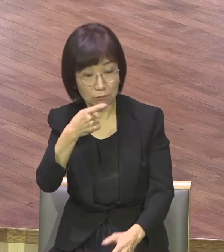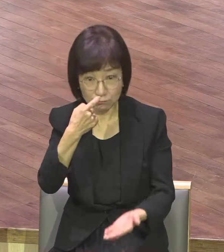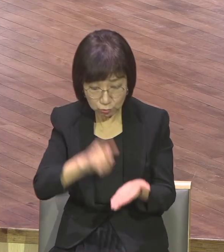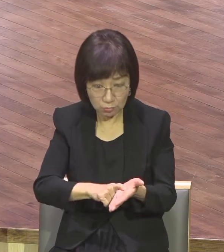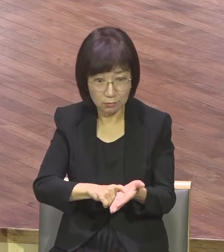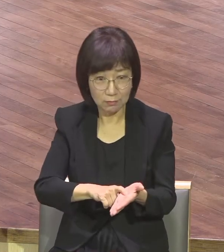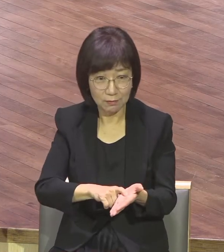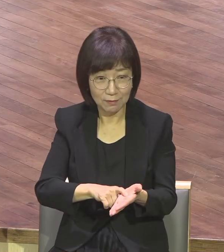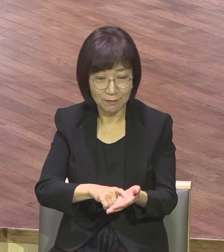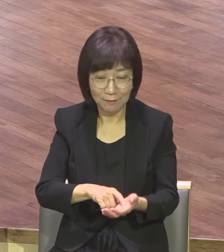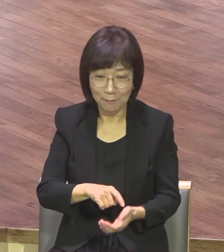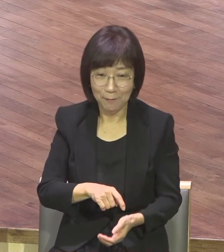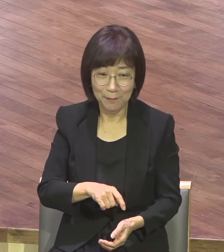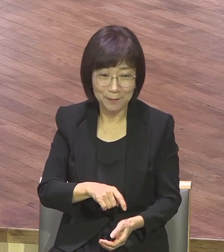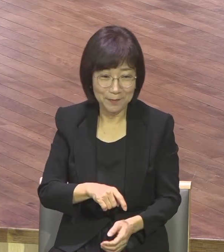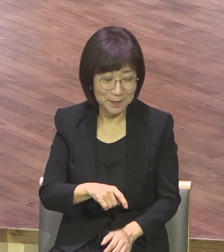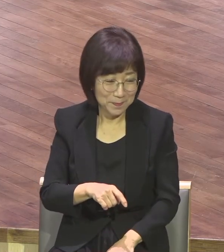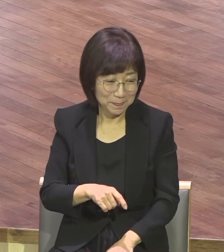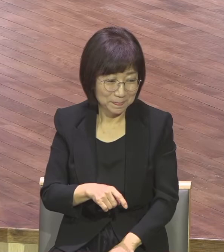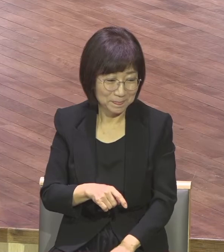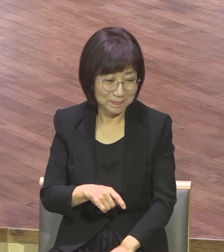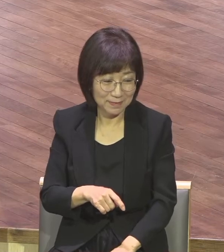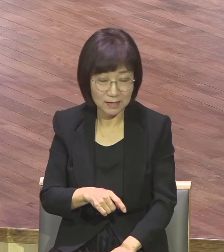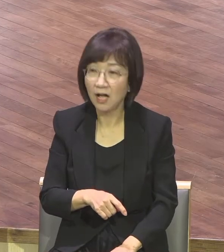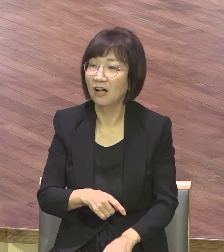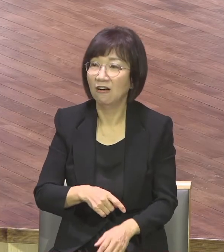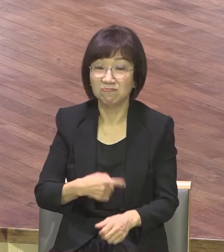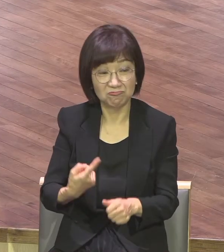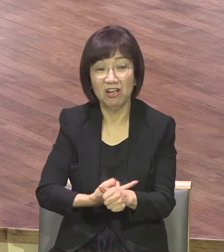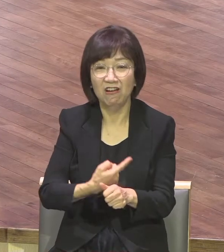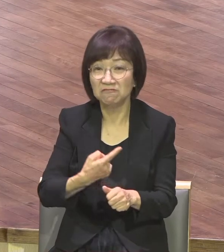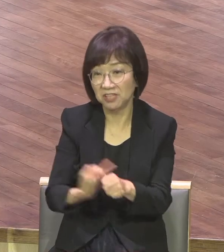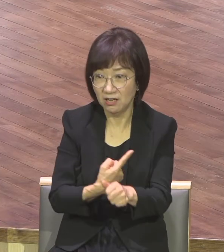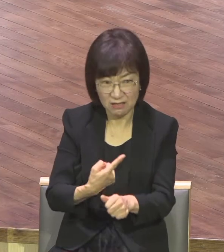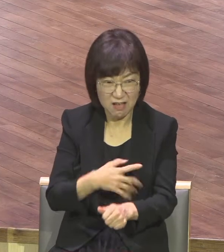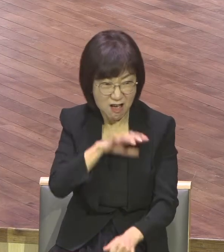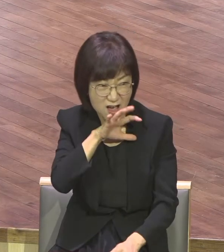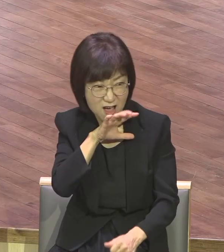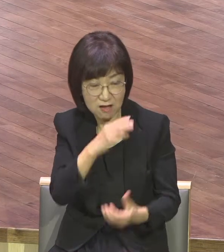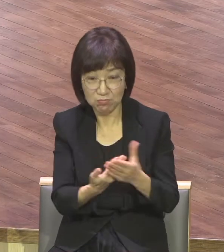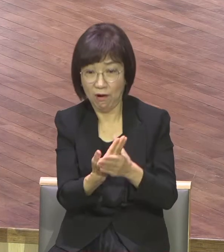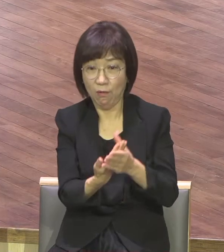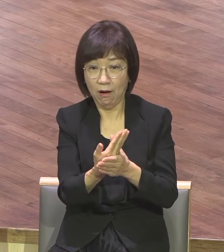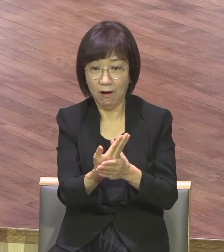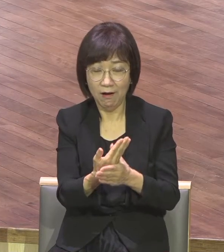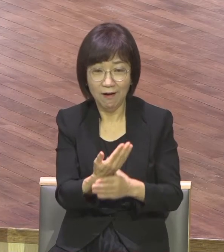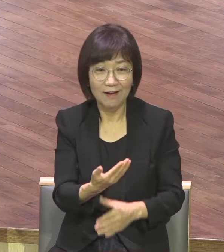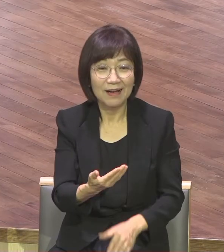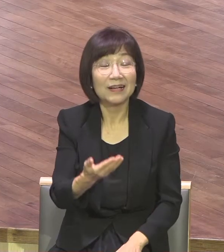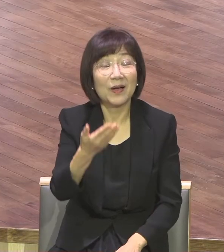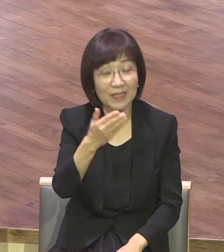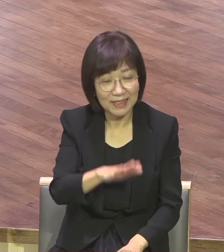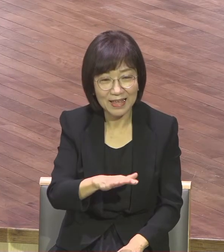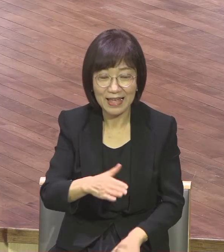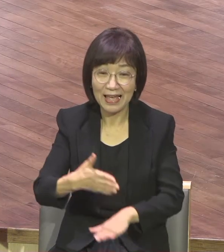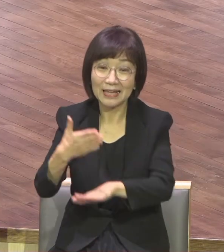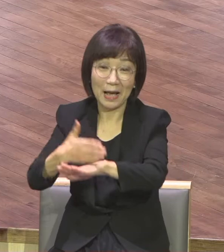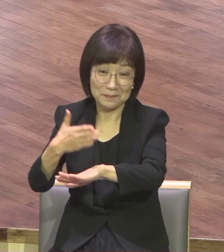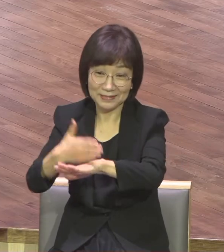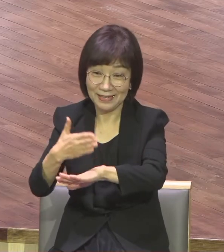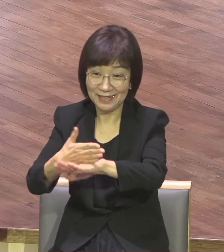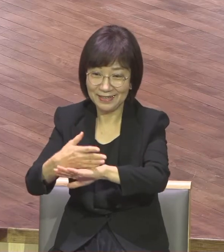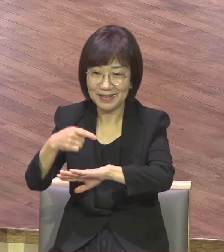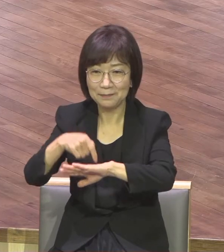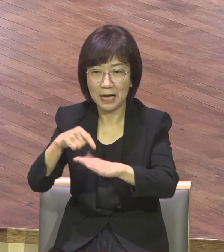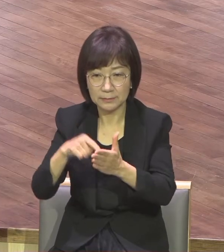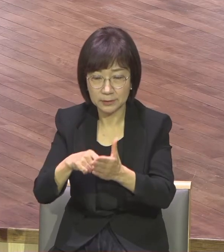나옵니다. 안 가꿔도 상관없어요. 저절로 그냥 마음속에서 계속 자랍니다. 그런데 감사하는